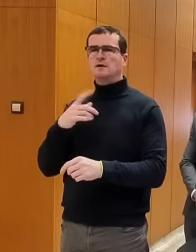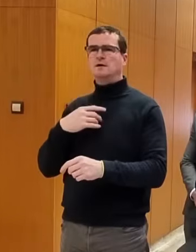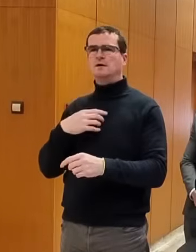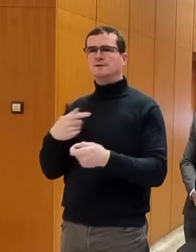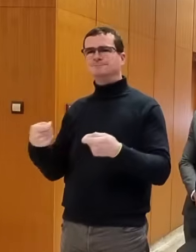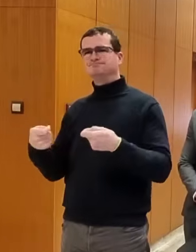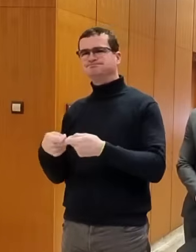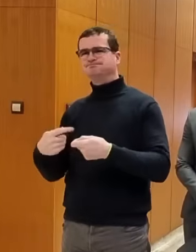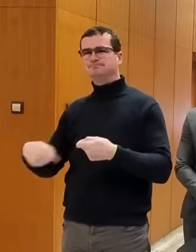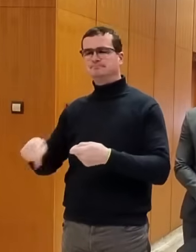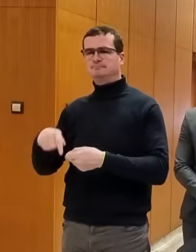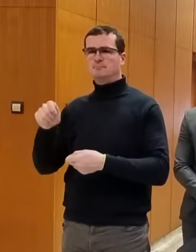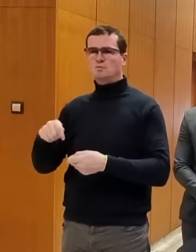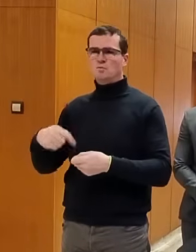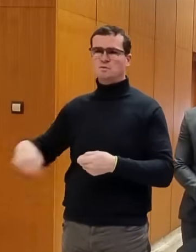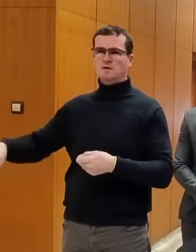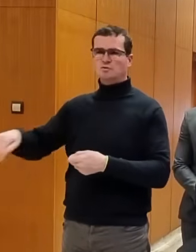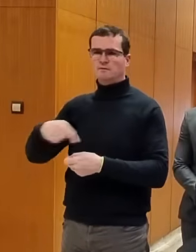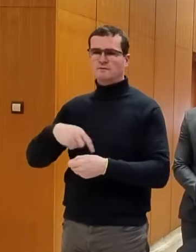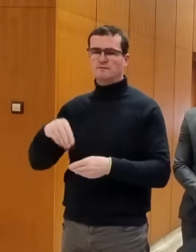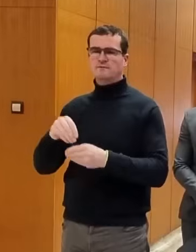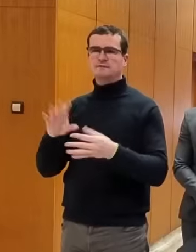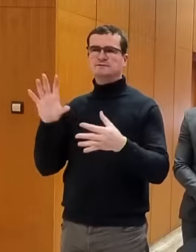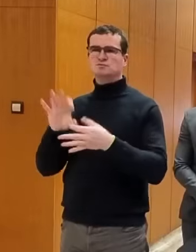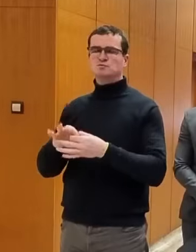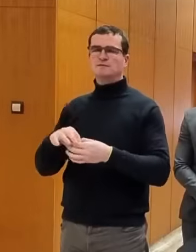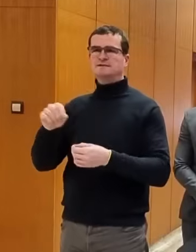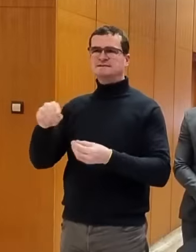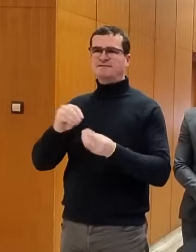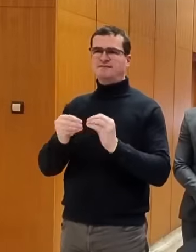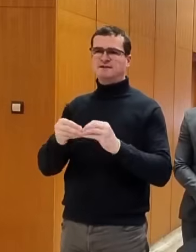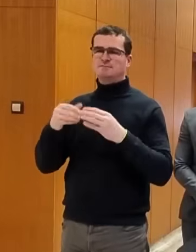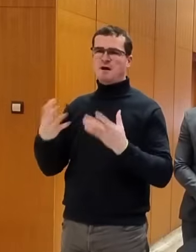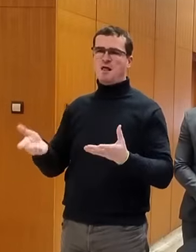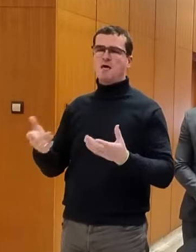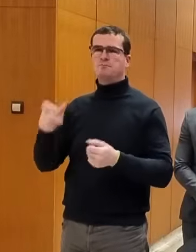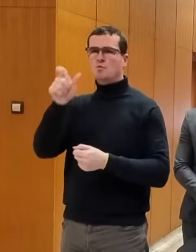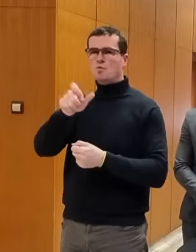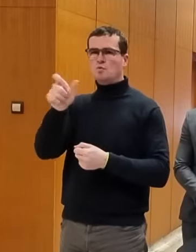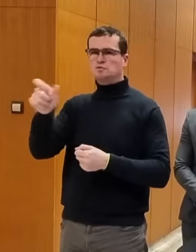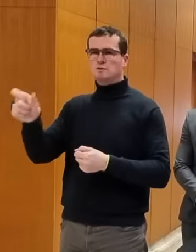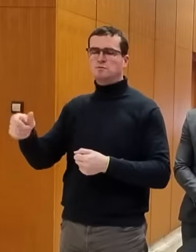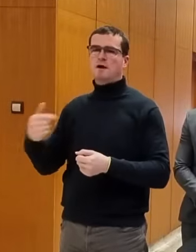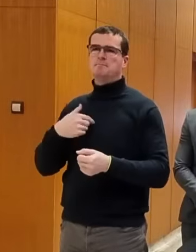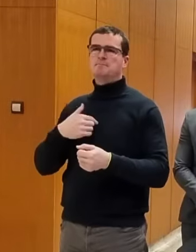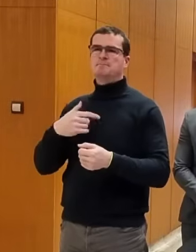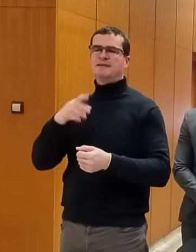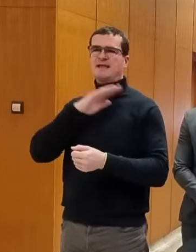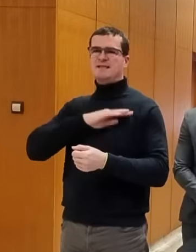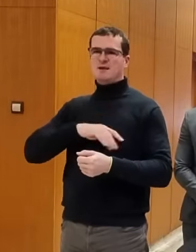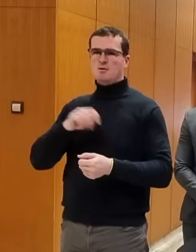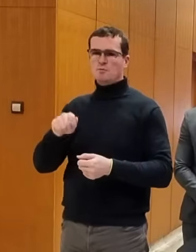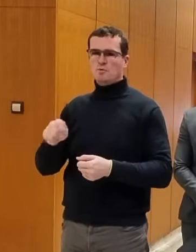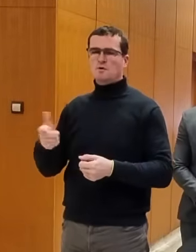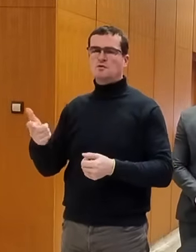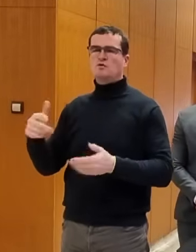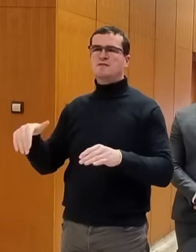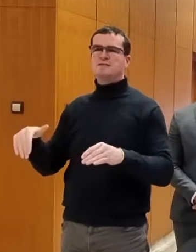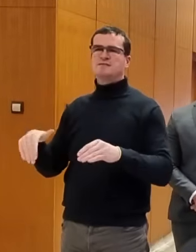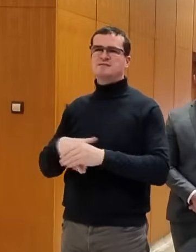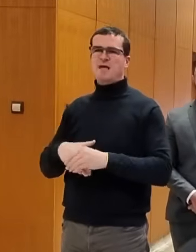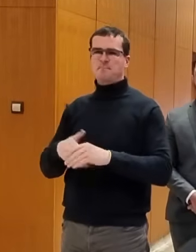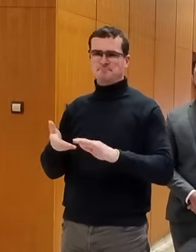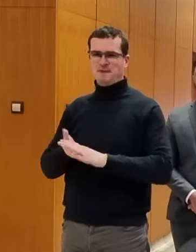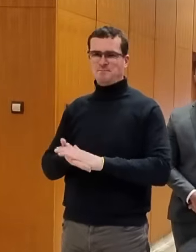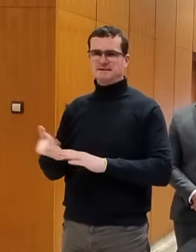zaujatosť jednotlivých prokurátorov špeciálnej prokuratúry vo vzťahu k jednotlivým kauzám alebo osobám, či už samotnému generálnemu prokurátorovi, námestníkovi